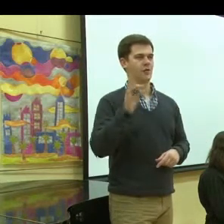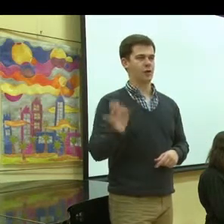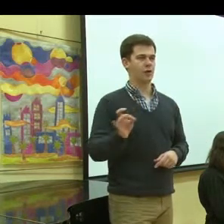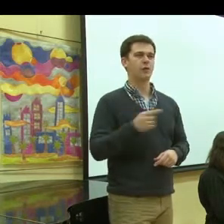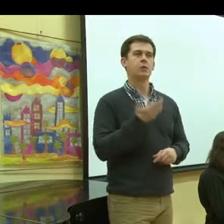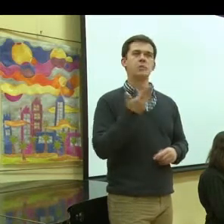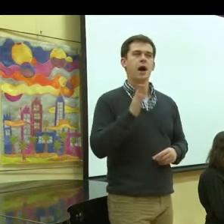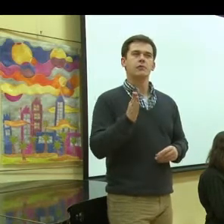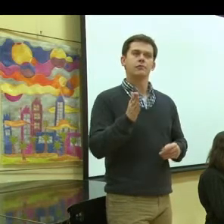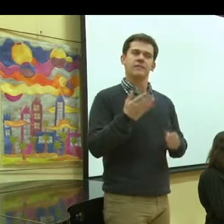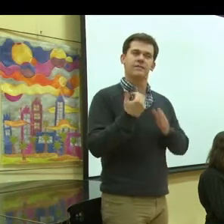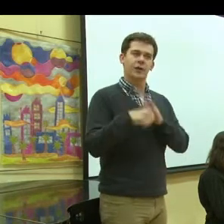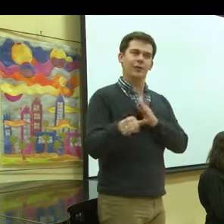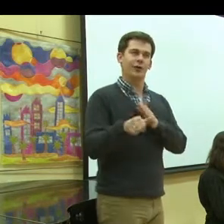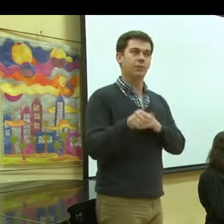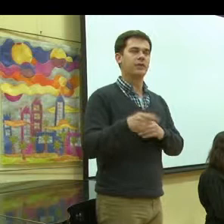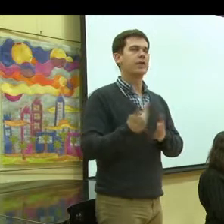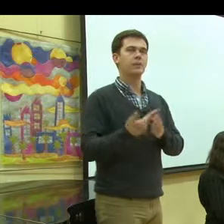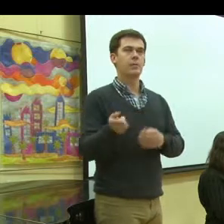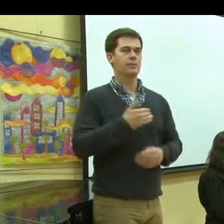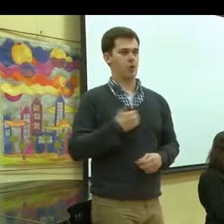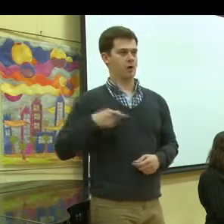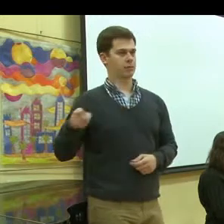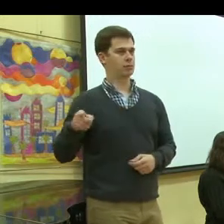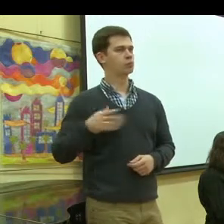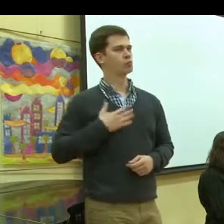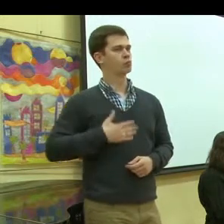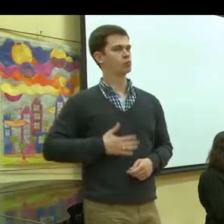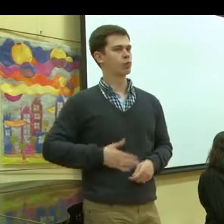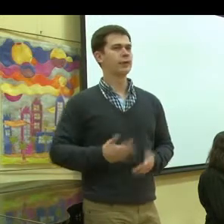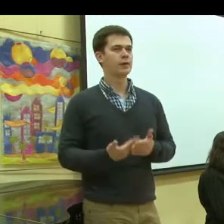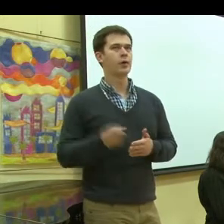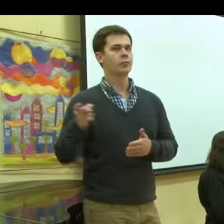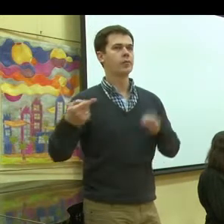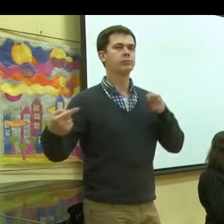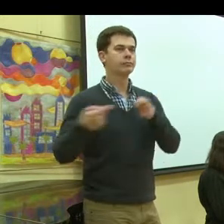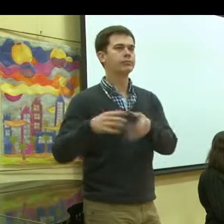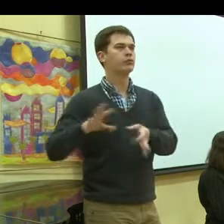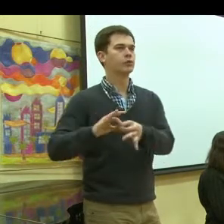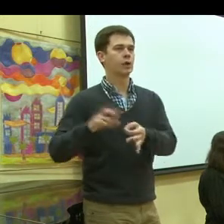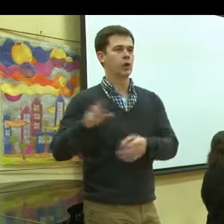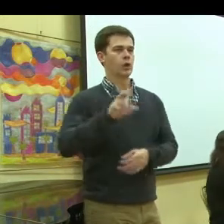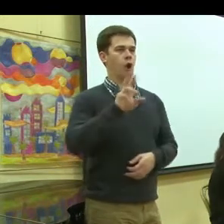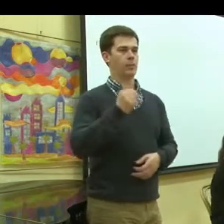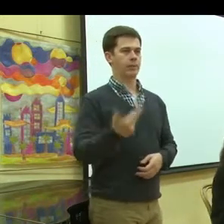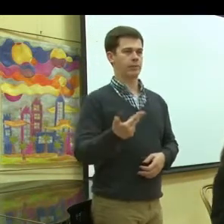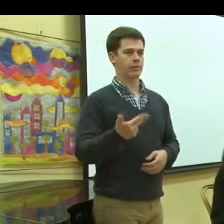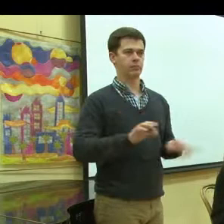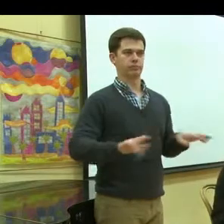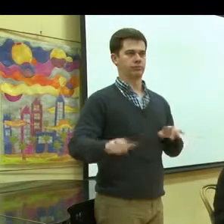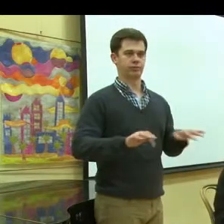bardzo szczególne, szczególne dla nas Polaków, ponieważ jest związane też z naszym wielkim kompozytorem, z Fryderykiem Chopinem.